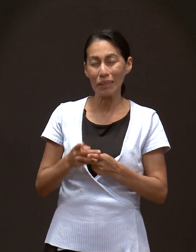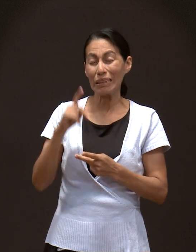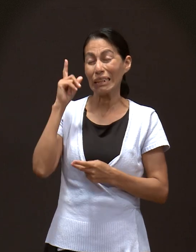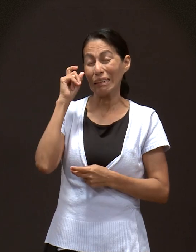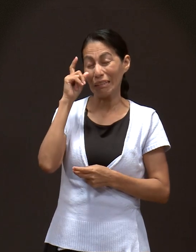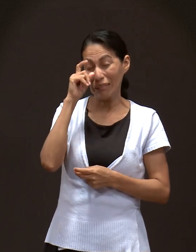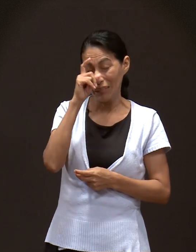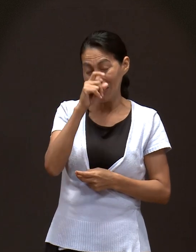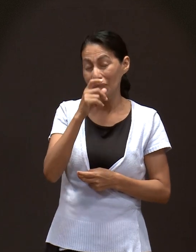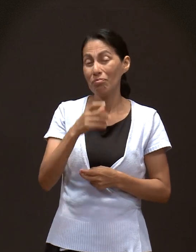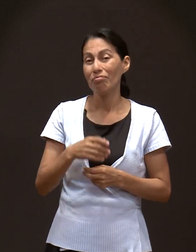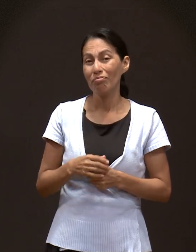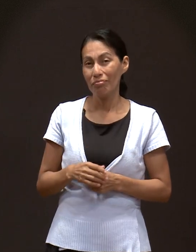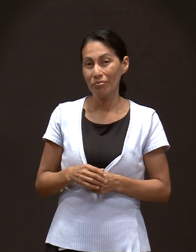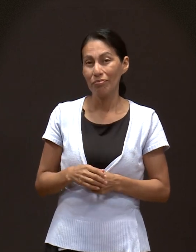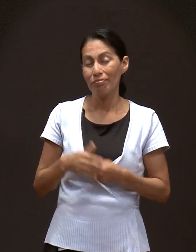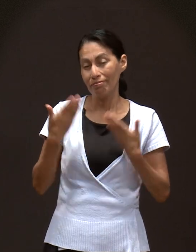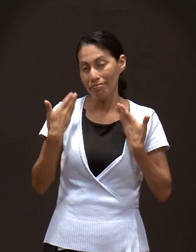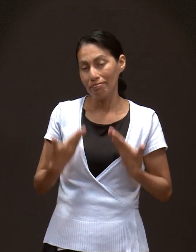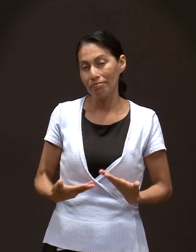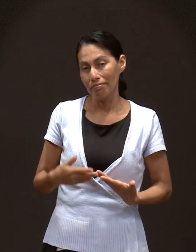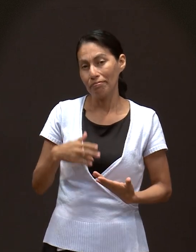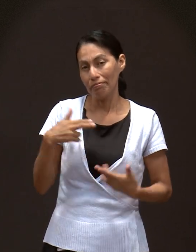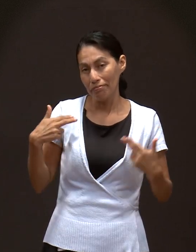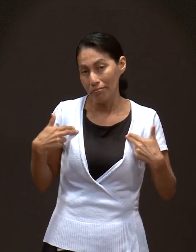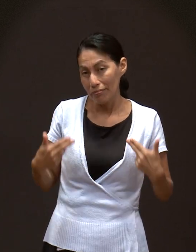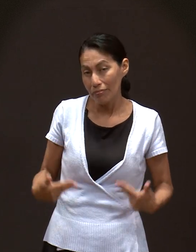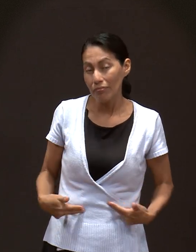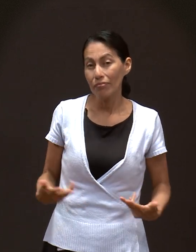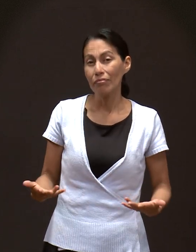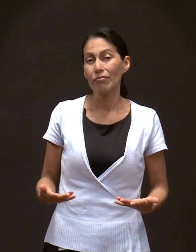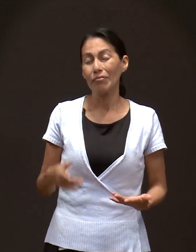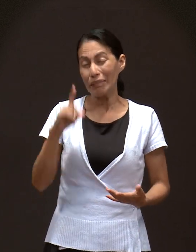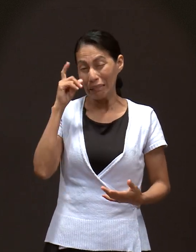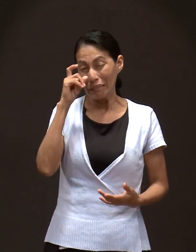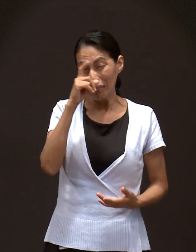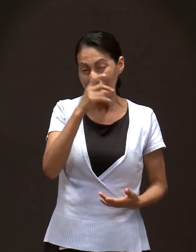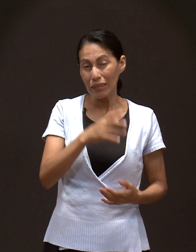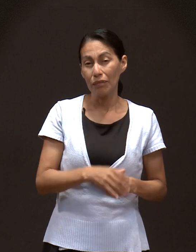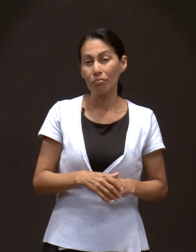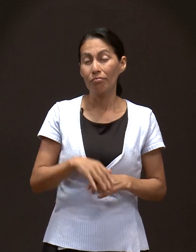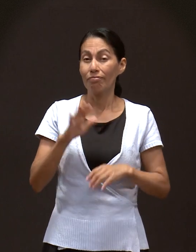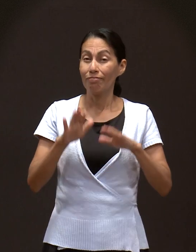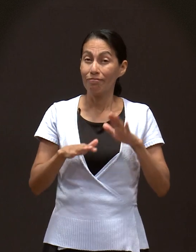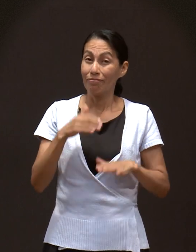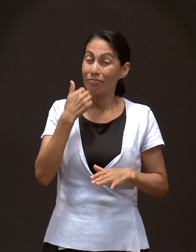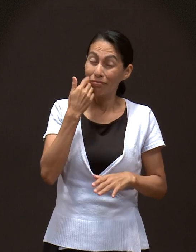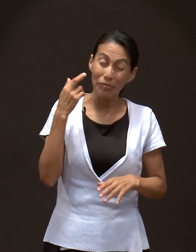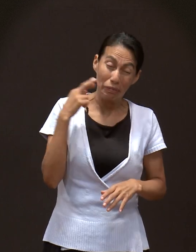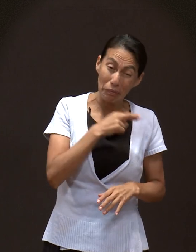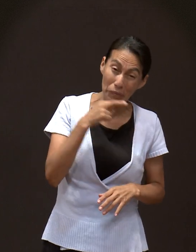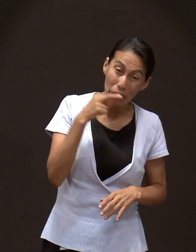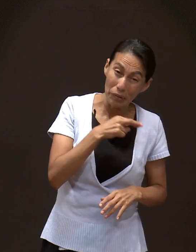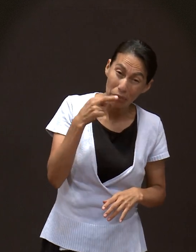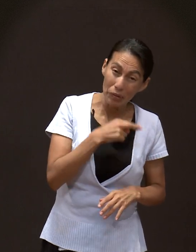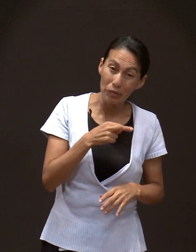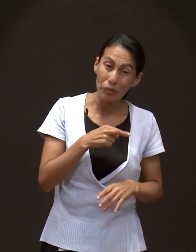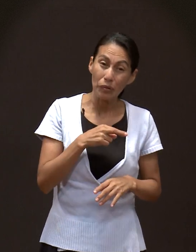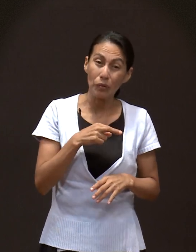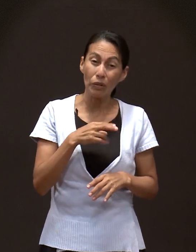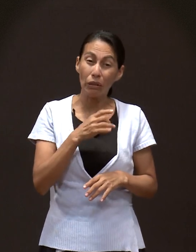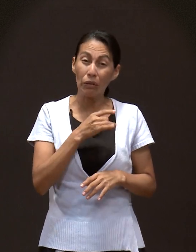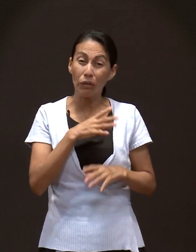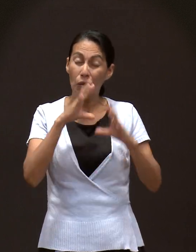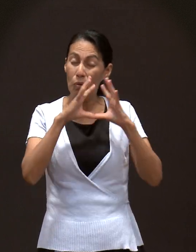esperarla con paciencia, cuesta, sí, porque no es fácil, Pastor, somos seres humanos. Sí. Y como usted decía, a veces queremos que sea rápido